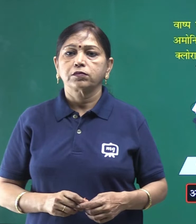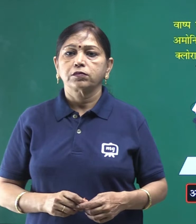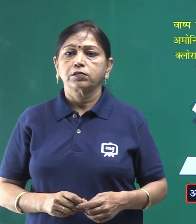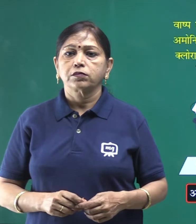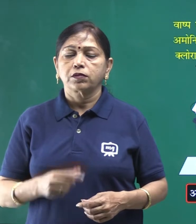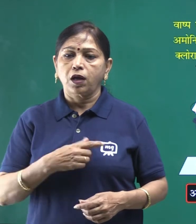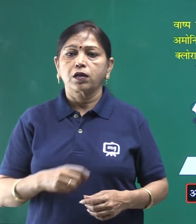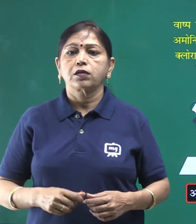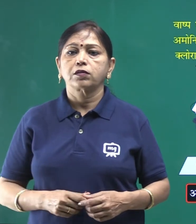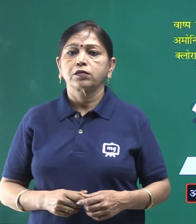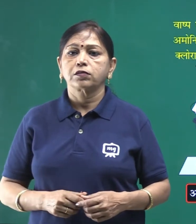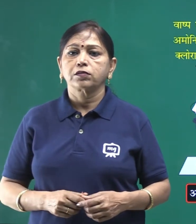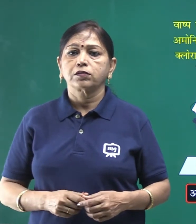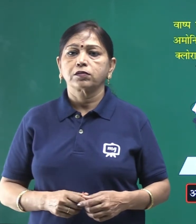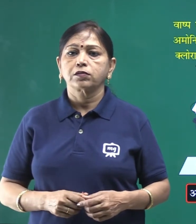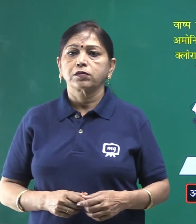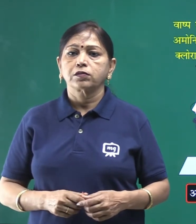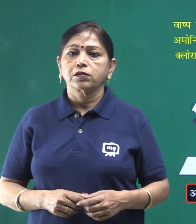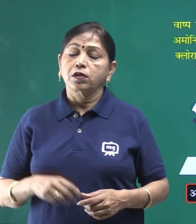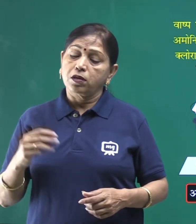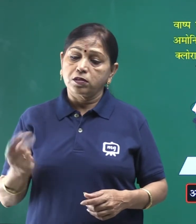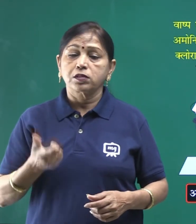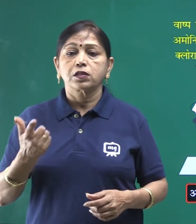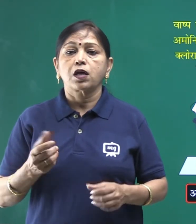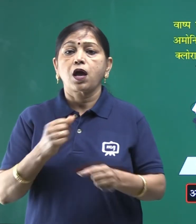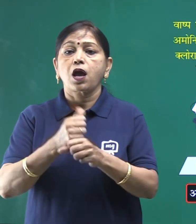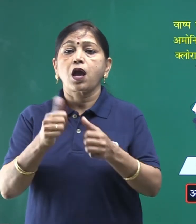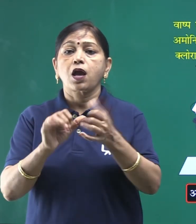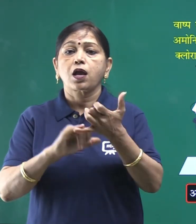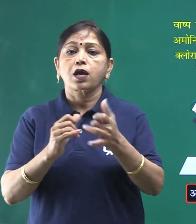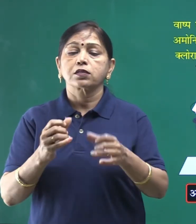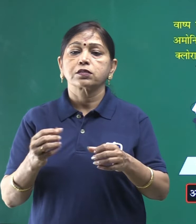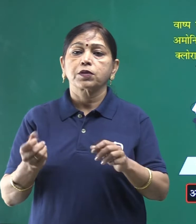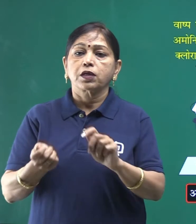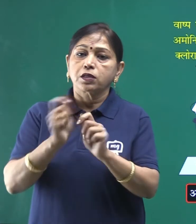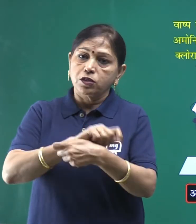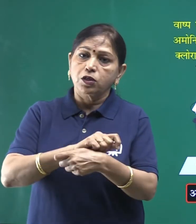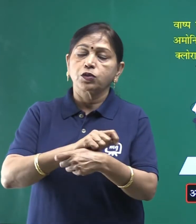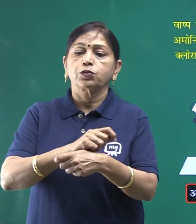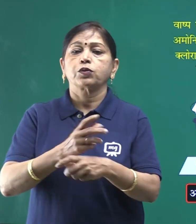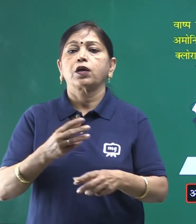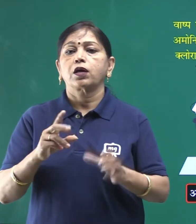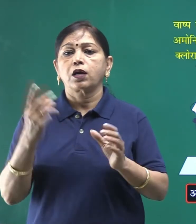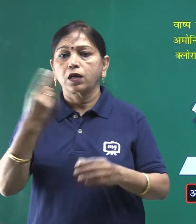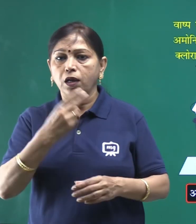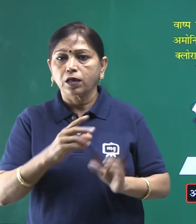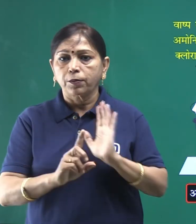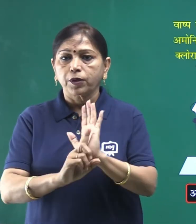का सीधा गैस में बदलना चित्र में दर्शाया गया है।